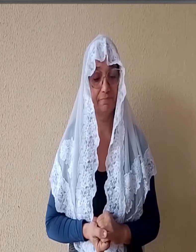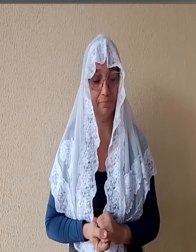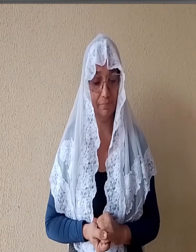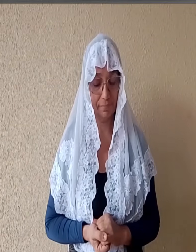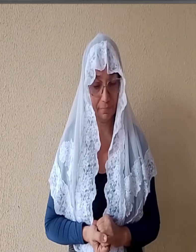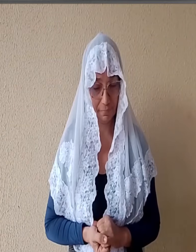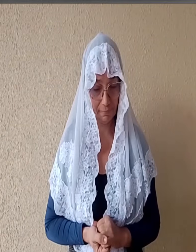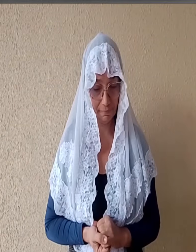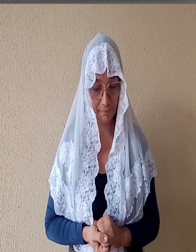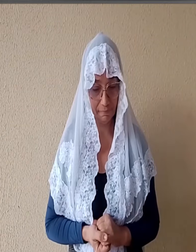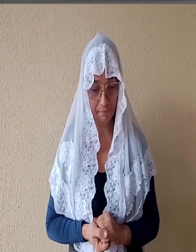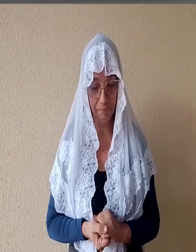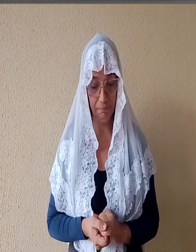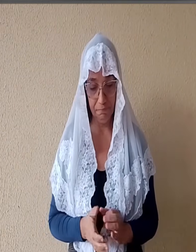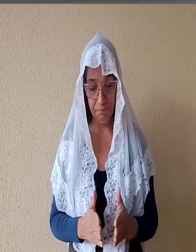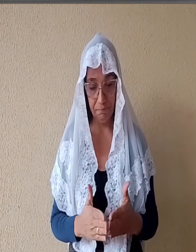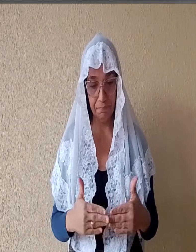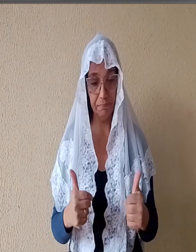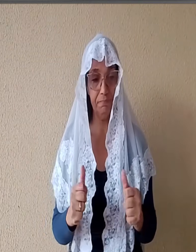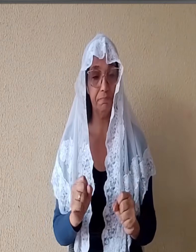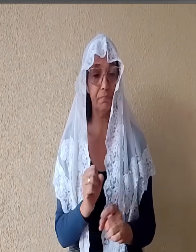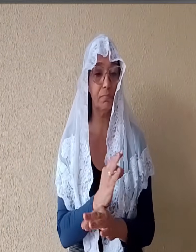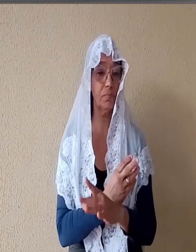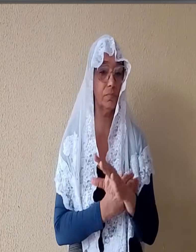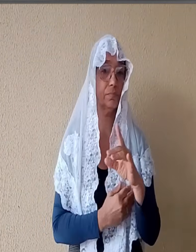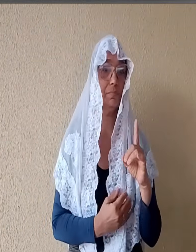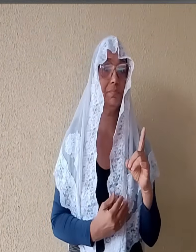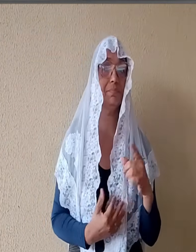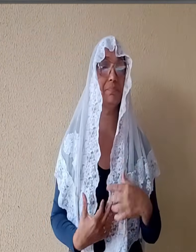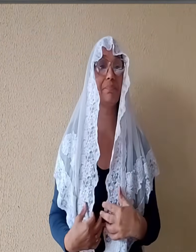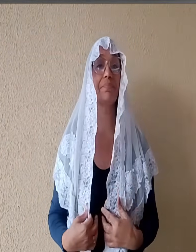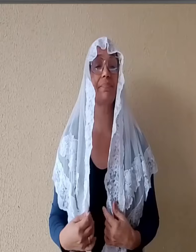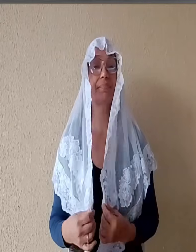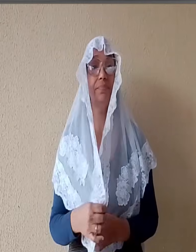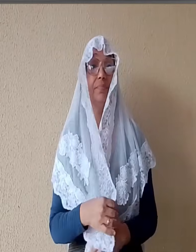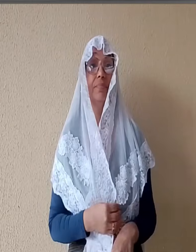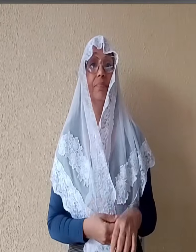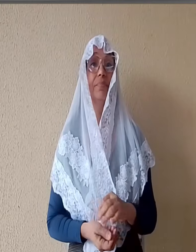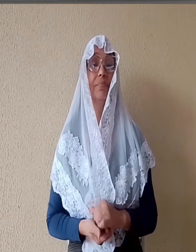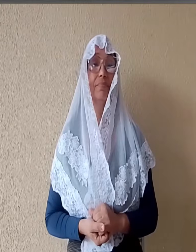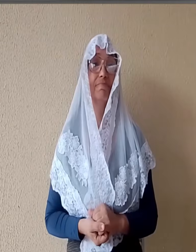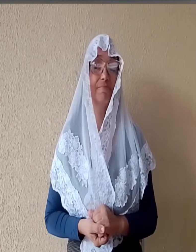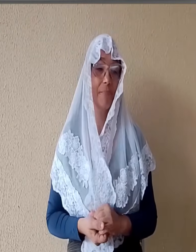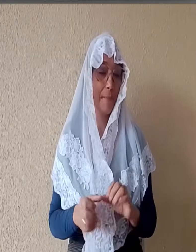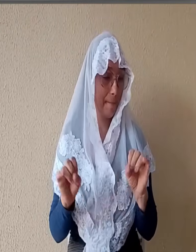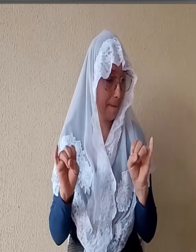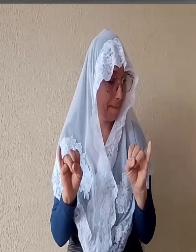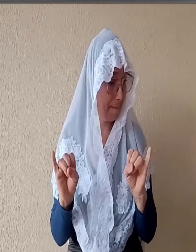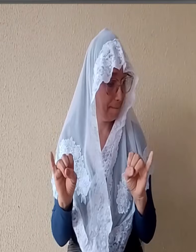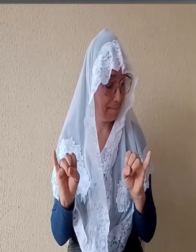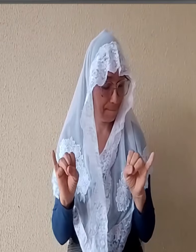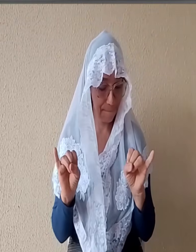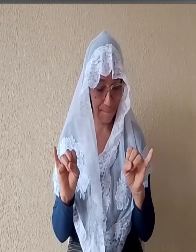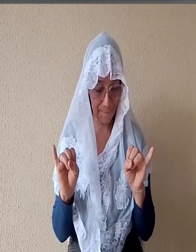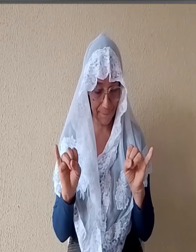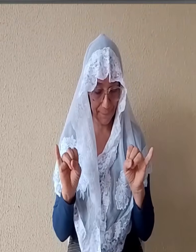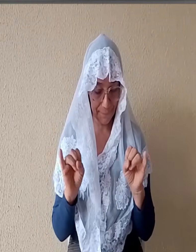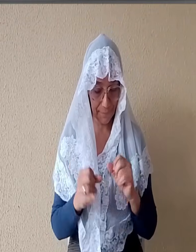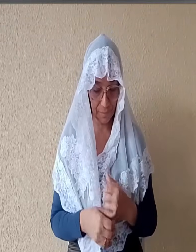eram embaixador. Os apóstolos andavam, deixavam um cooperador. Deixava, quando a igreja tinha